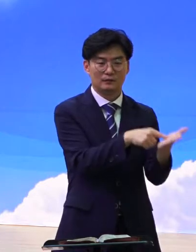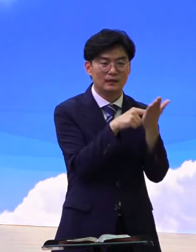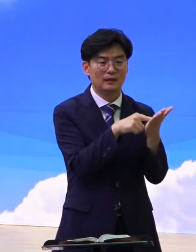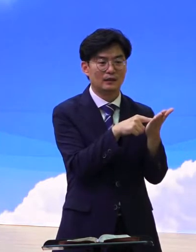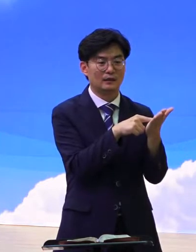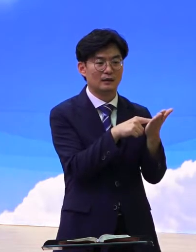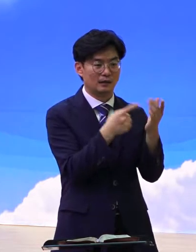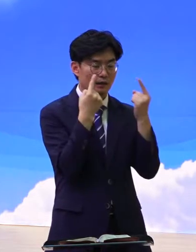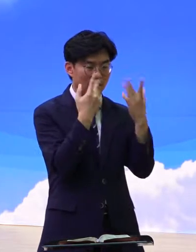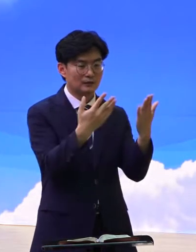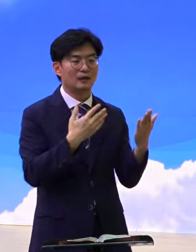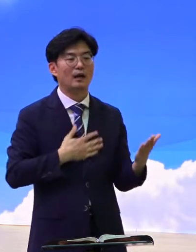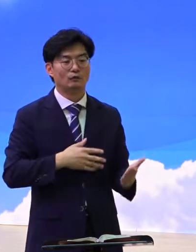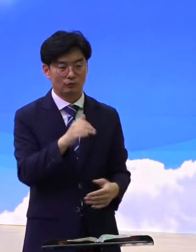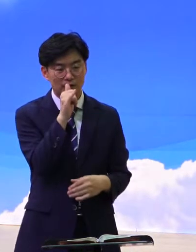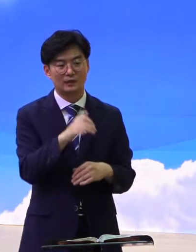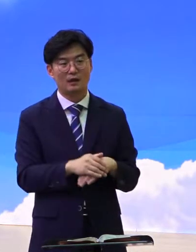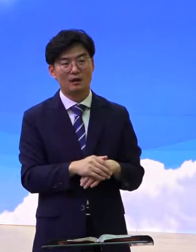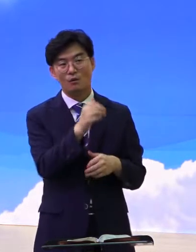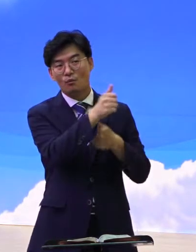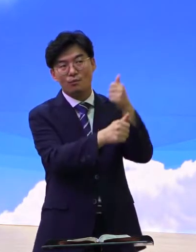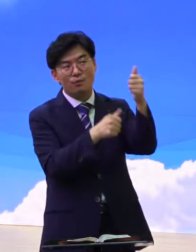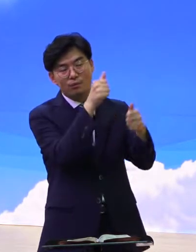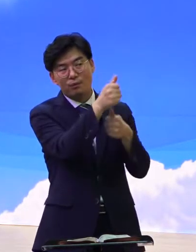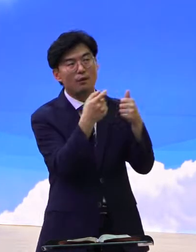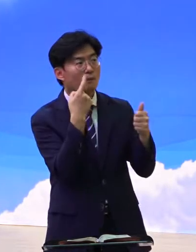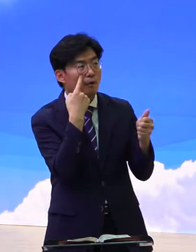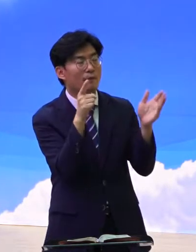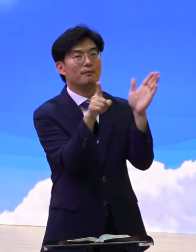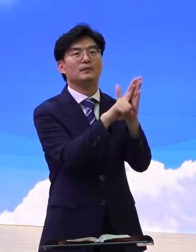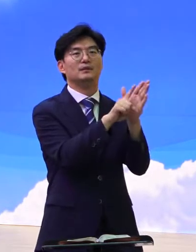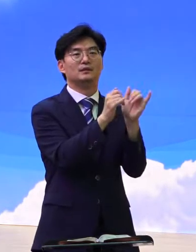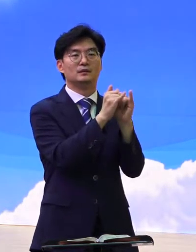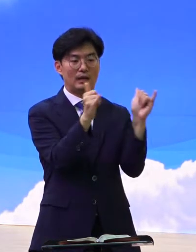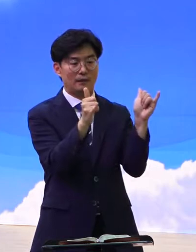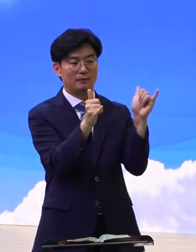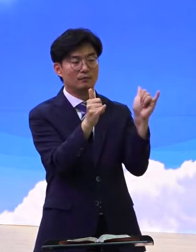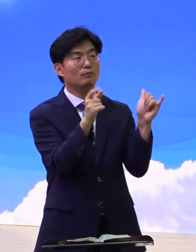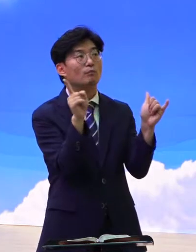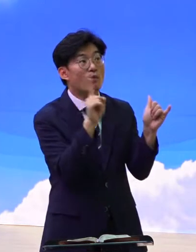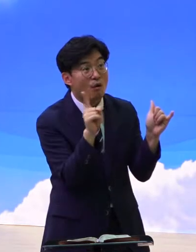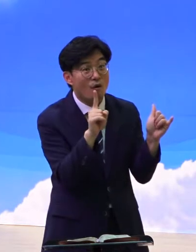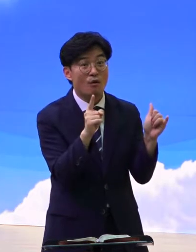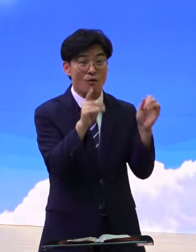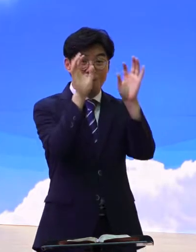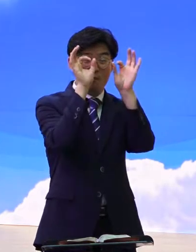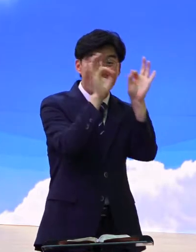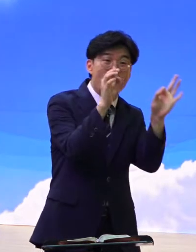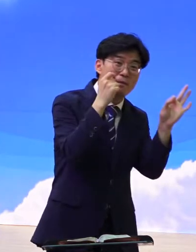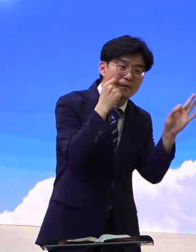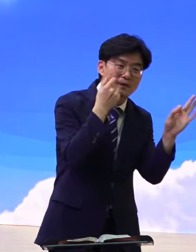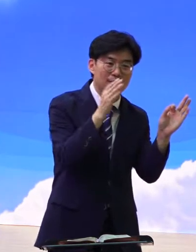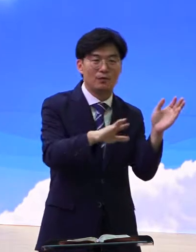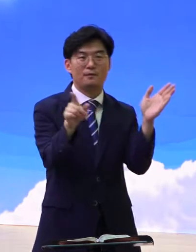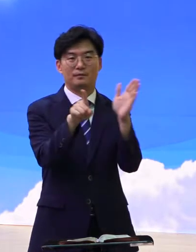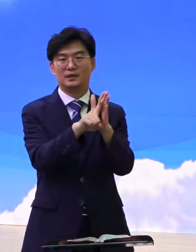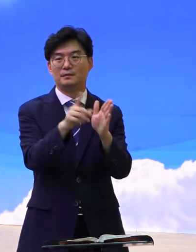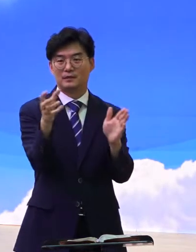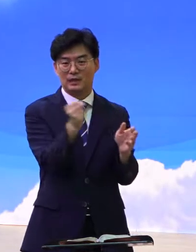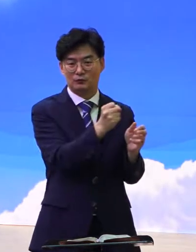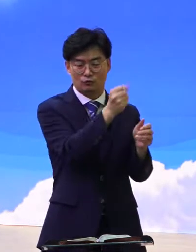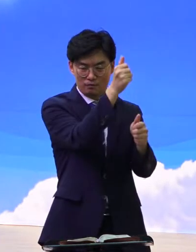그렇게 살았다, 그렇게 신앙생활했다 라고 이야기했습니다. 그러면서 여러 선진들에 대한 이야기를 쭉